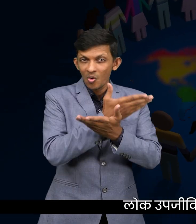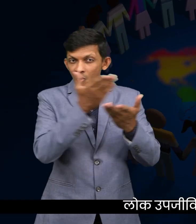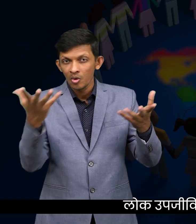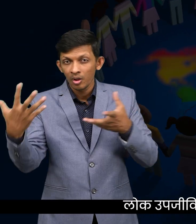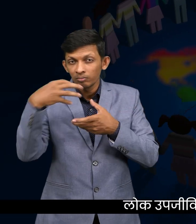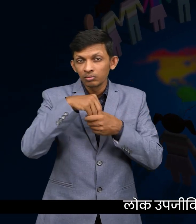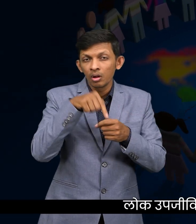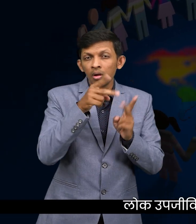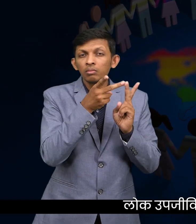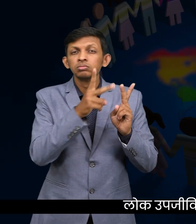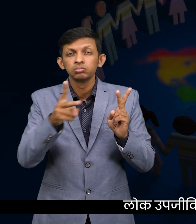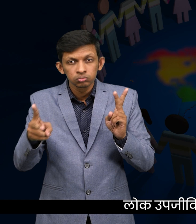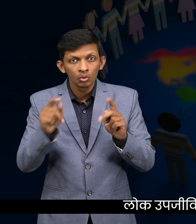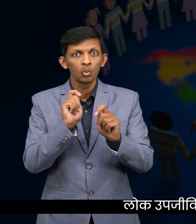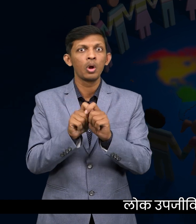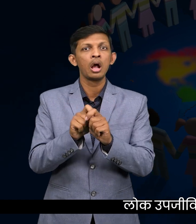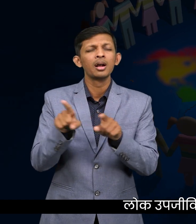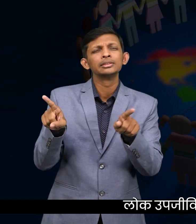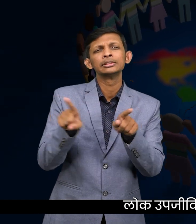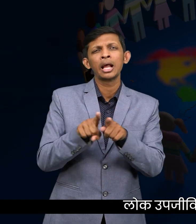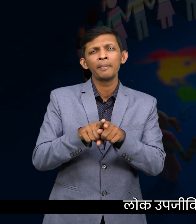लोक उपजीविका मिळवण्यासाठी शिकवणे,